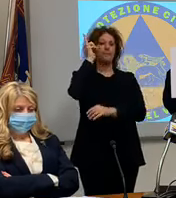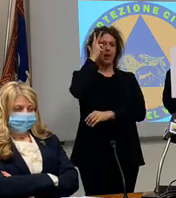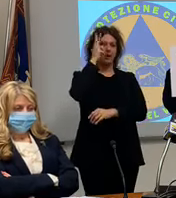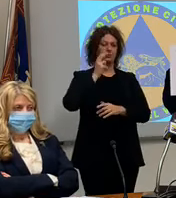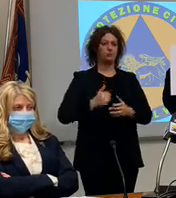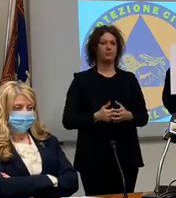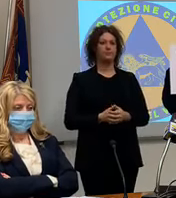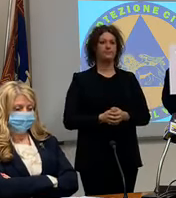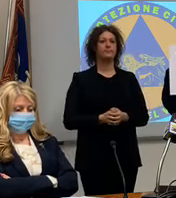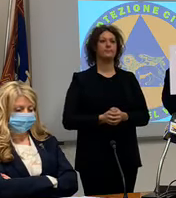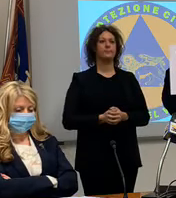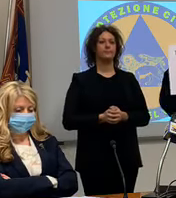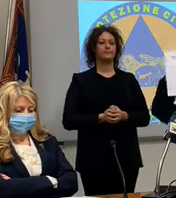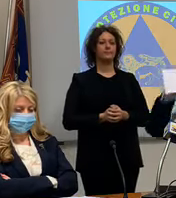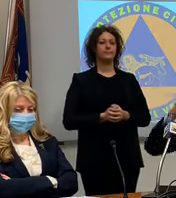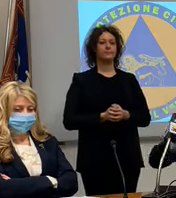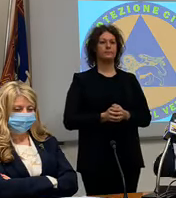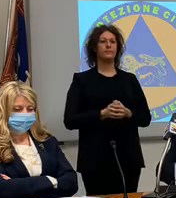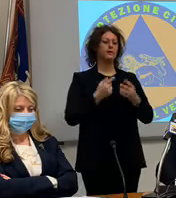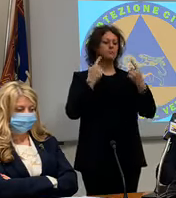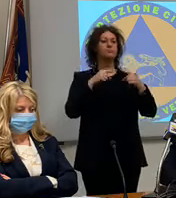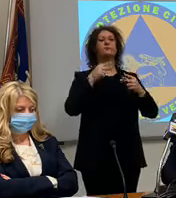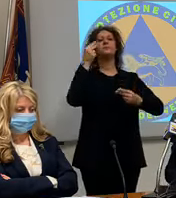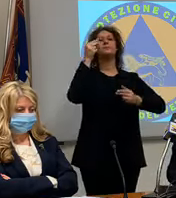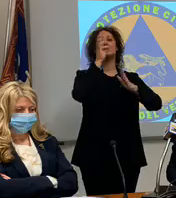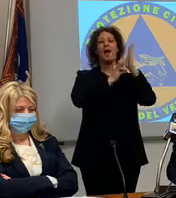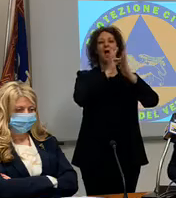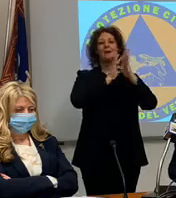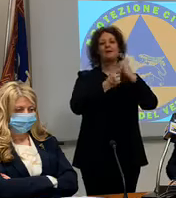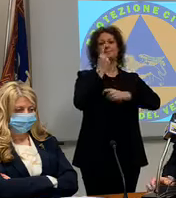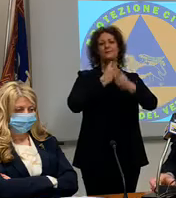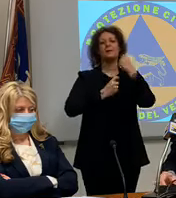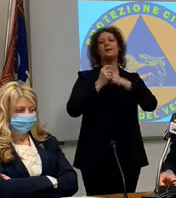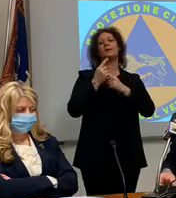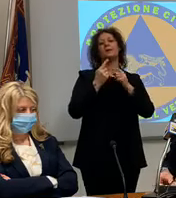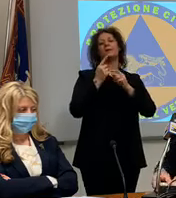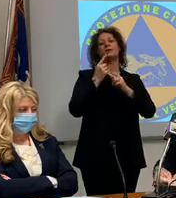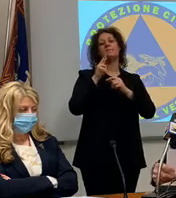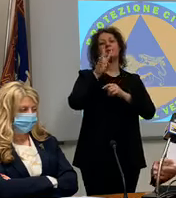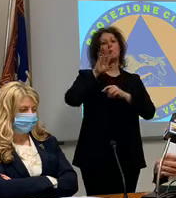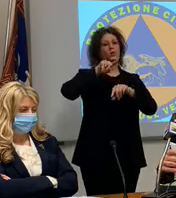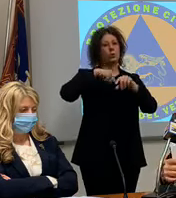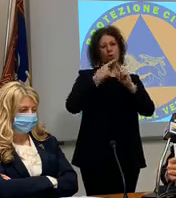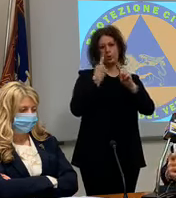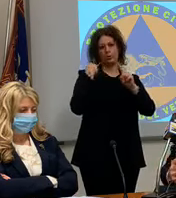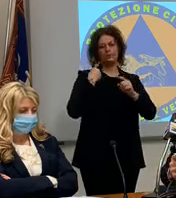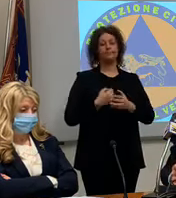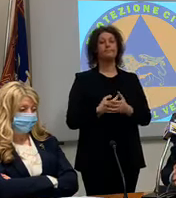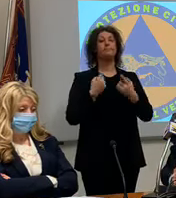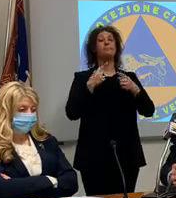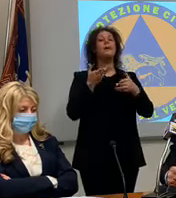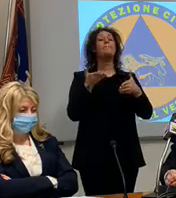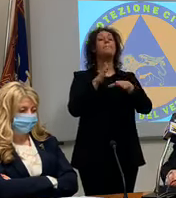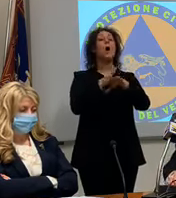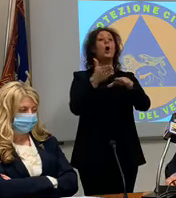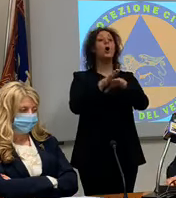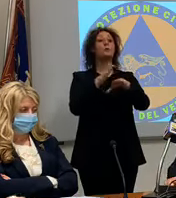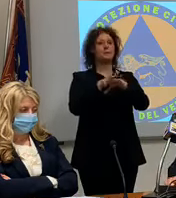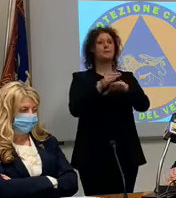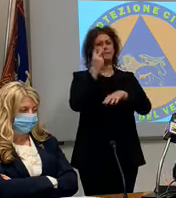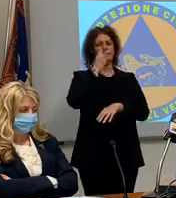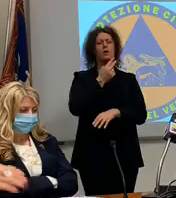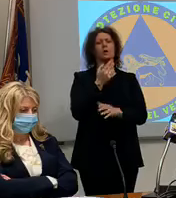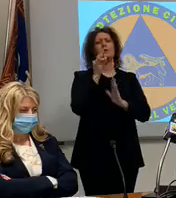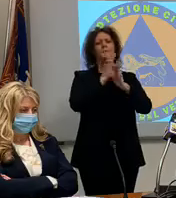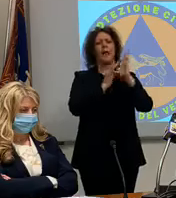pensate Questa è la contabilità delle ultime 24 ore i morti c'è un dato alto Però ho anche l'obbligo di dirvi